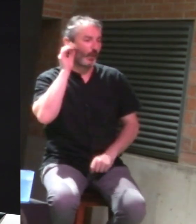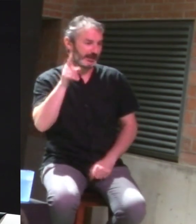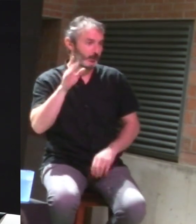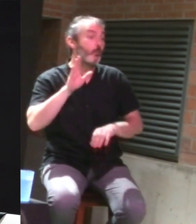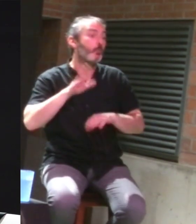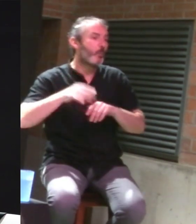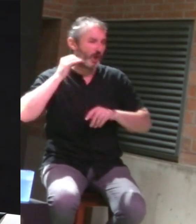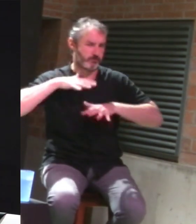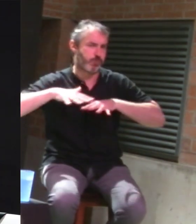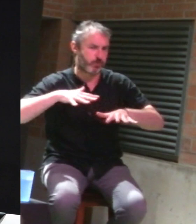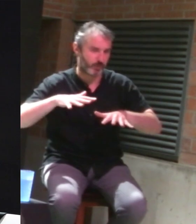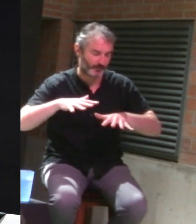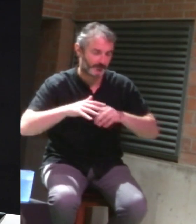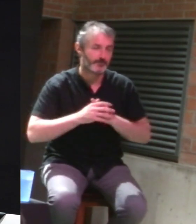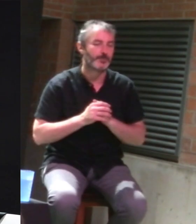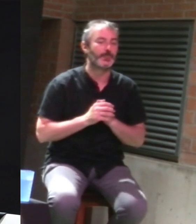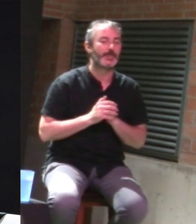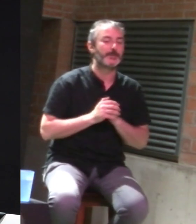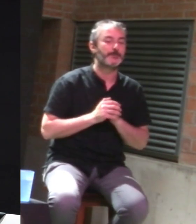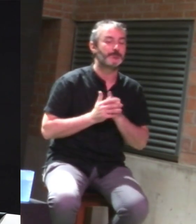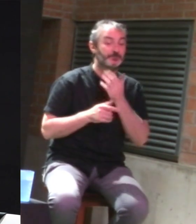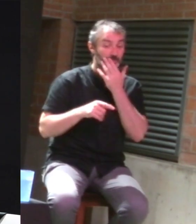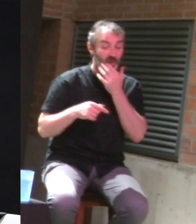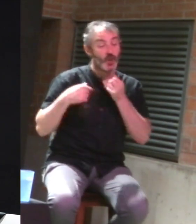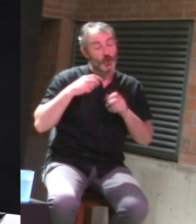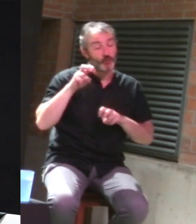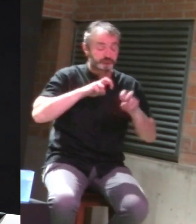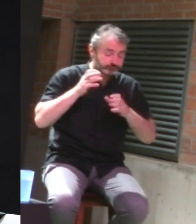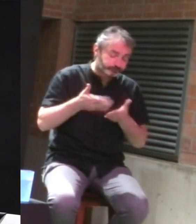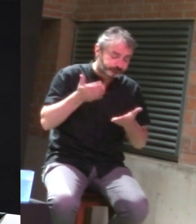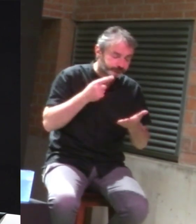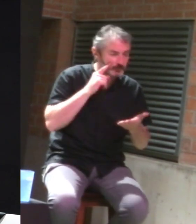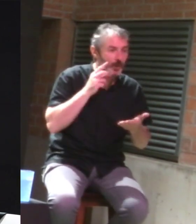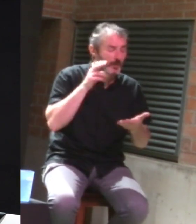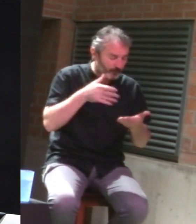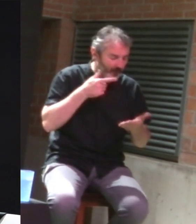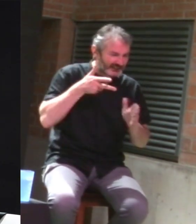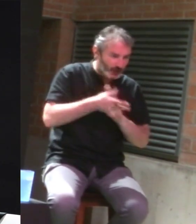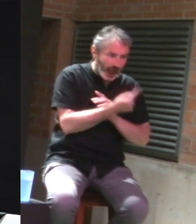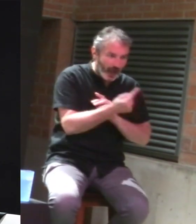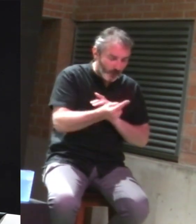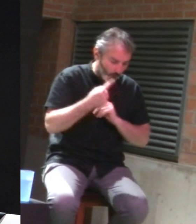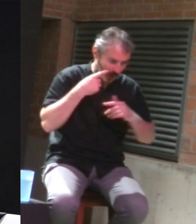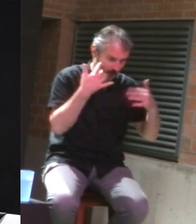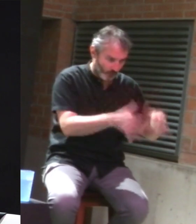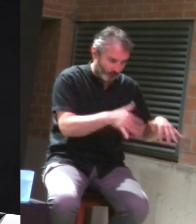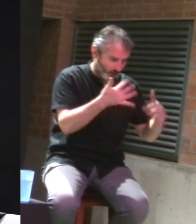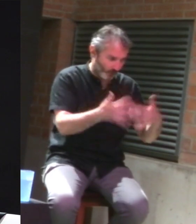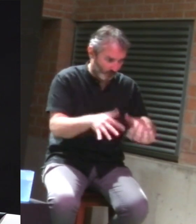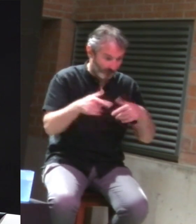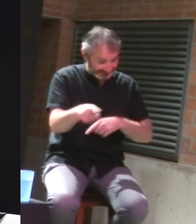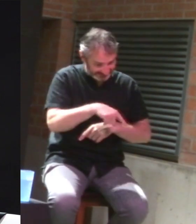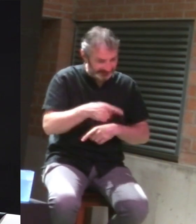d'anys quan jo vaig començar a veure els rostres d'aquestes protagonistes de les cares parlaré que participen ja a la vaga de